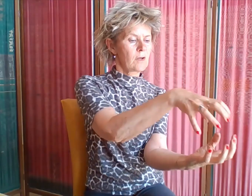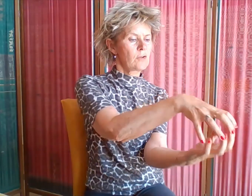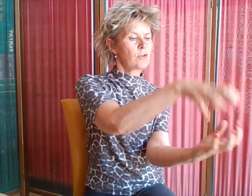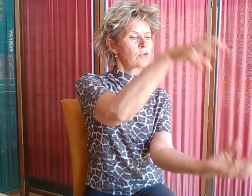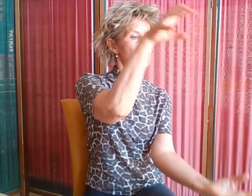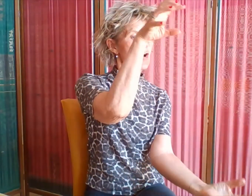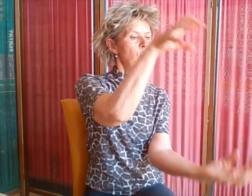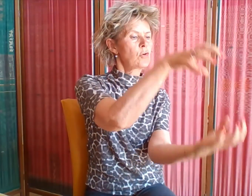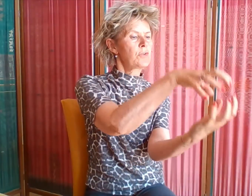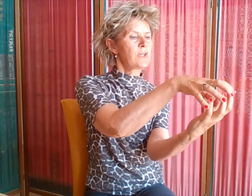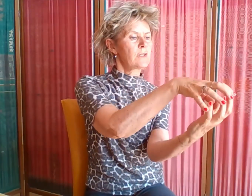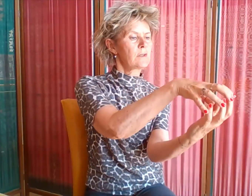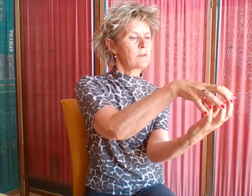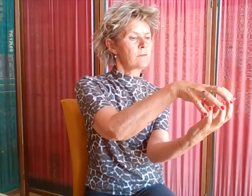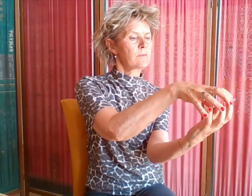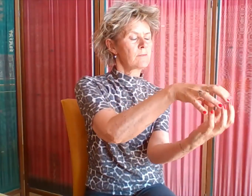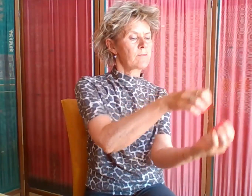De krokodil.